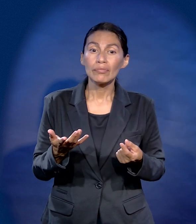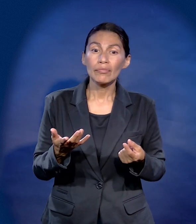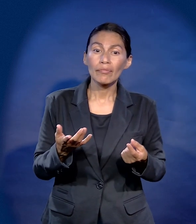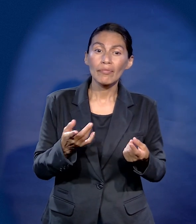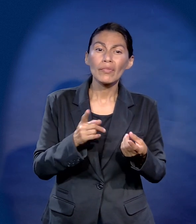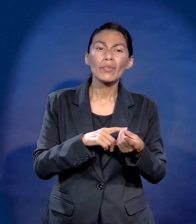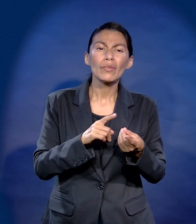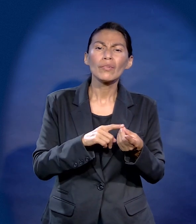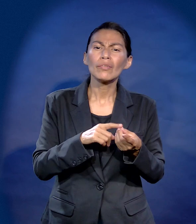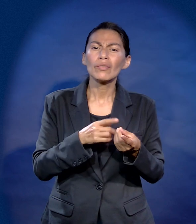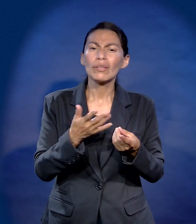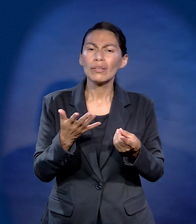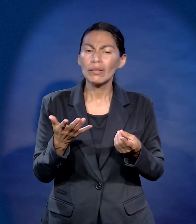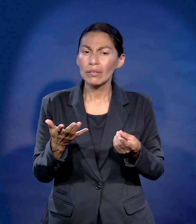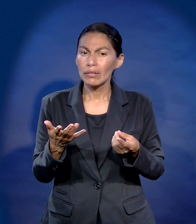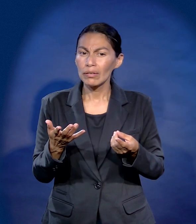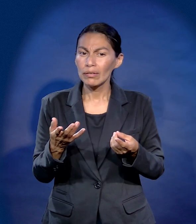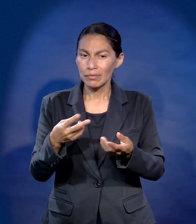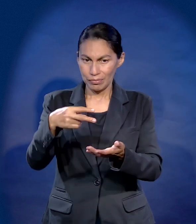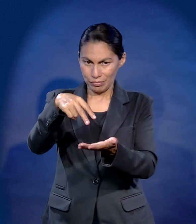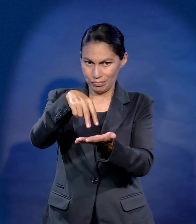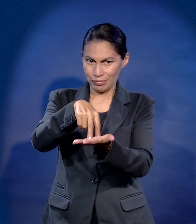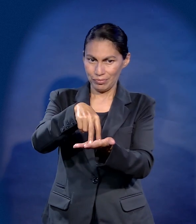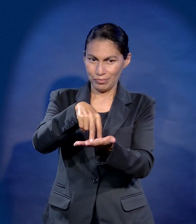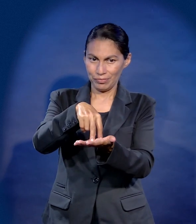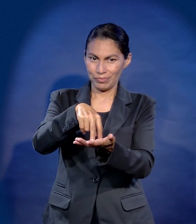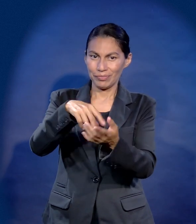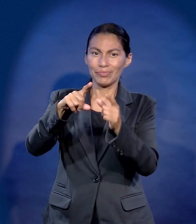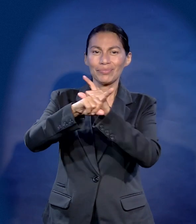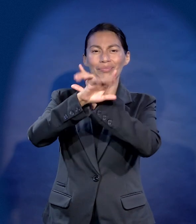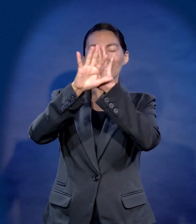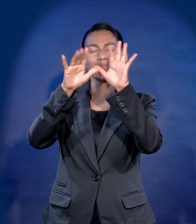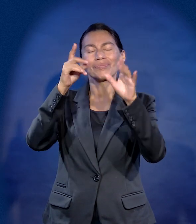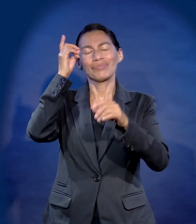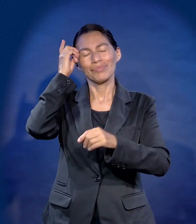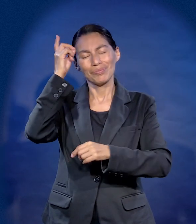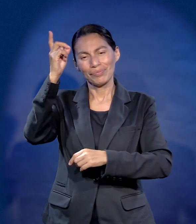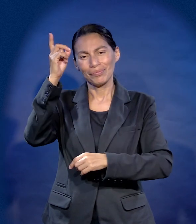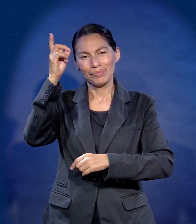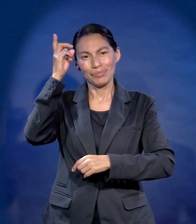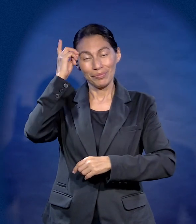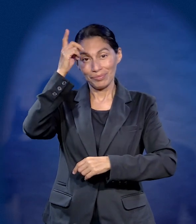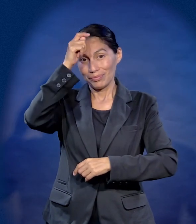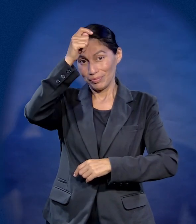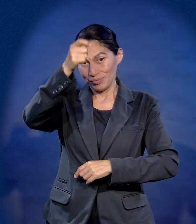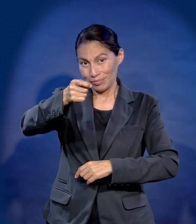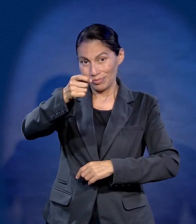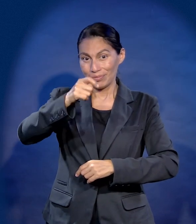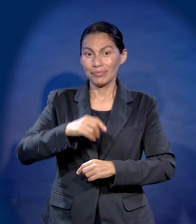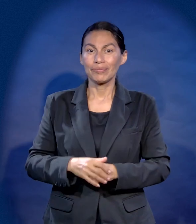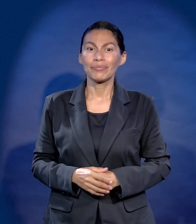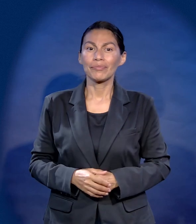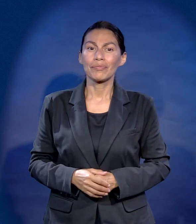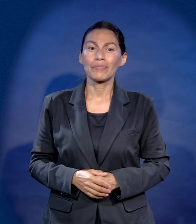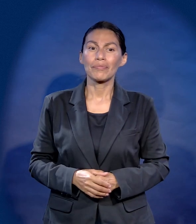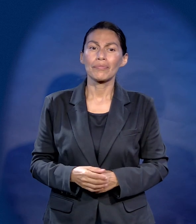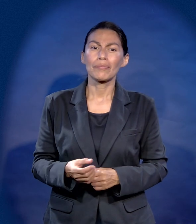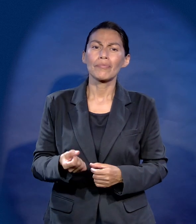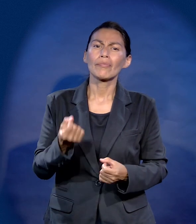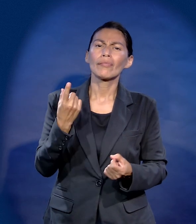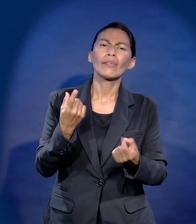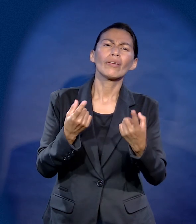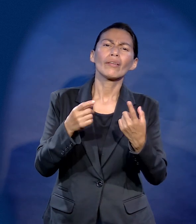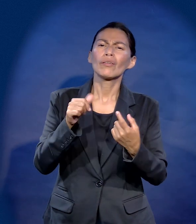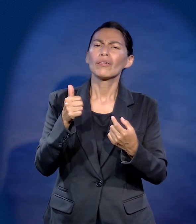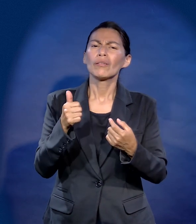¿Dónde estás? Ponte en pie. Ponte en pie. Gloria a Dios. Gloria a Dios. Dios te bendiga mucho, hijo.